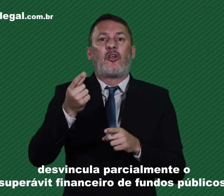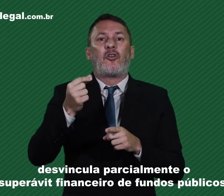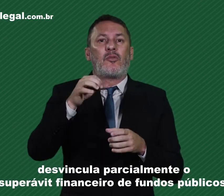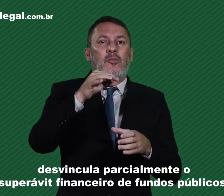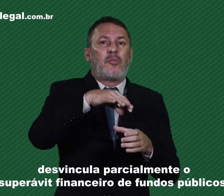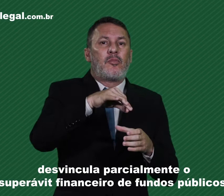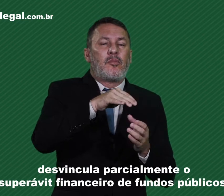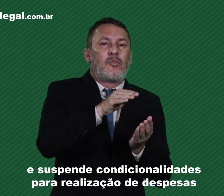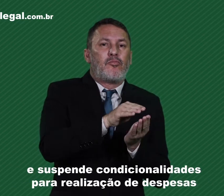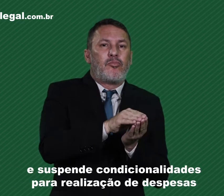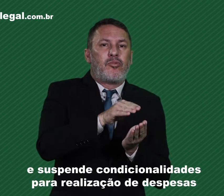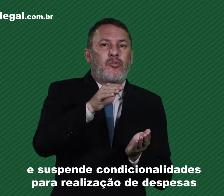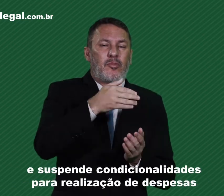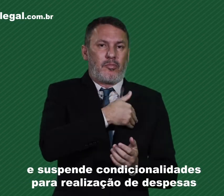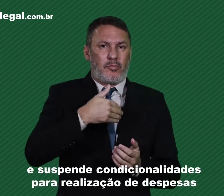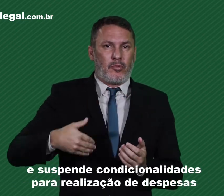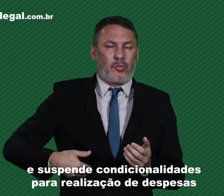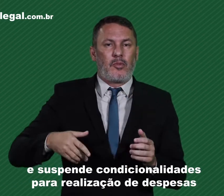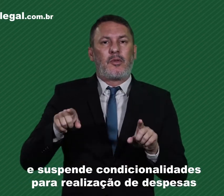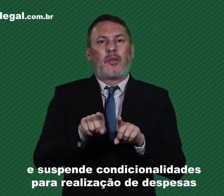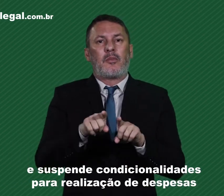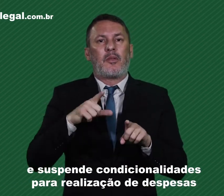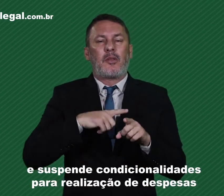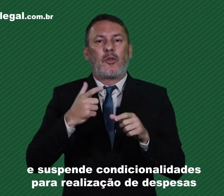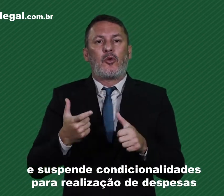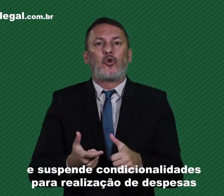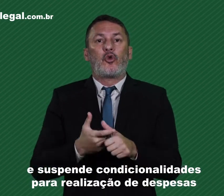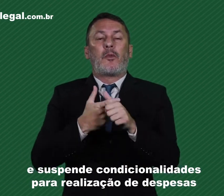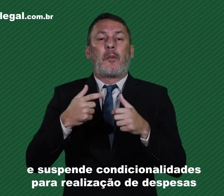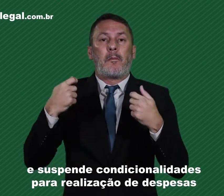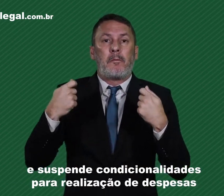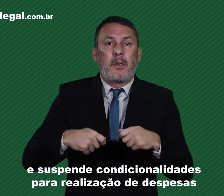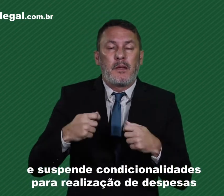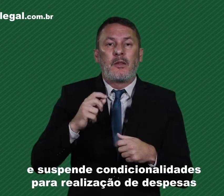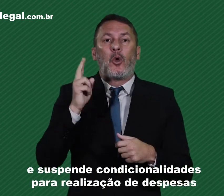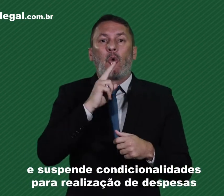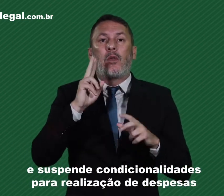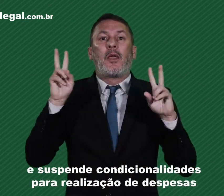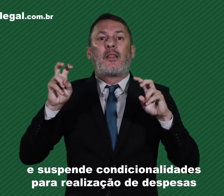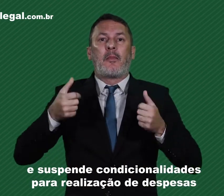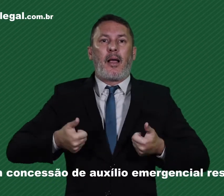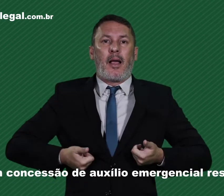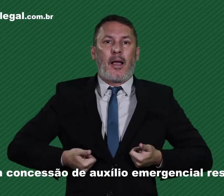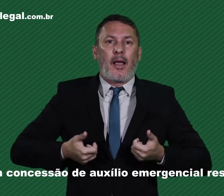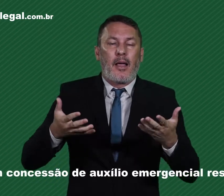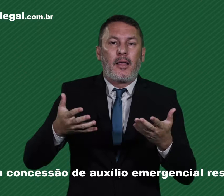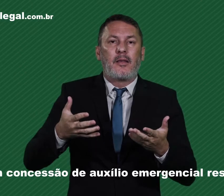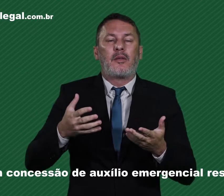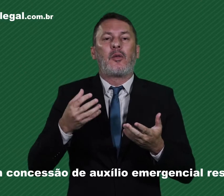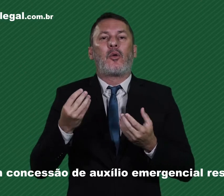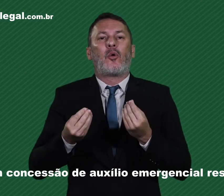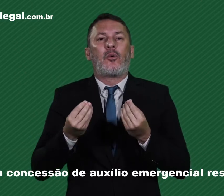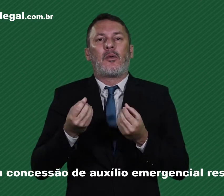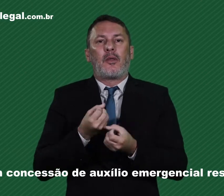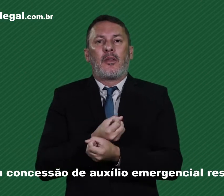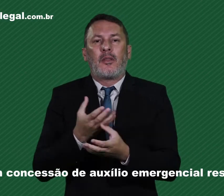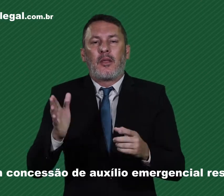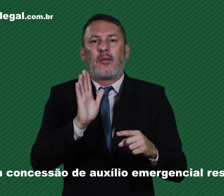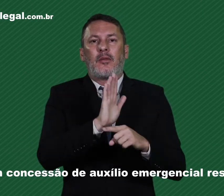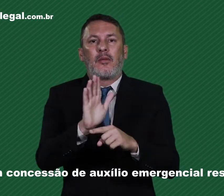fundos públicos e suspende condicionalidades para realização de despesas com concessão de auxílio emergencial